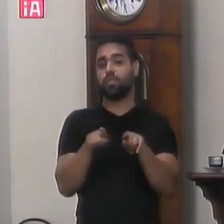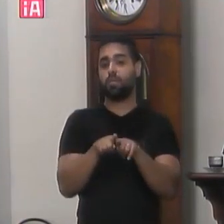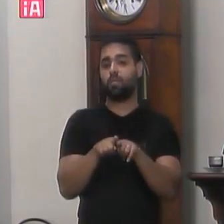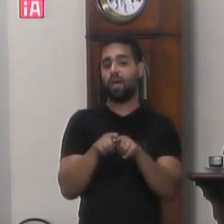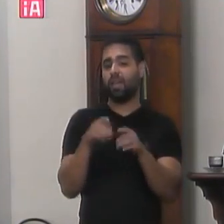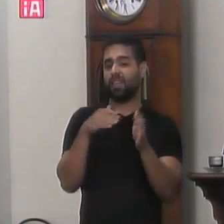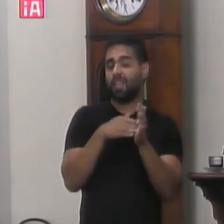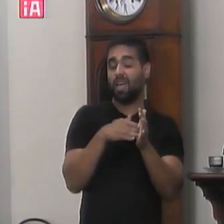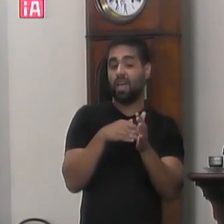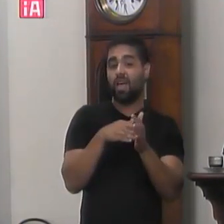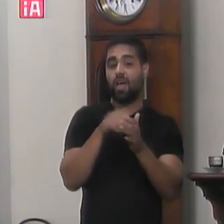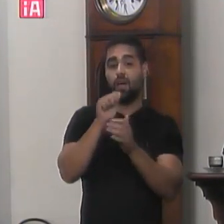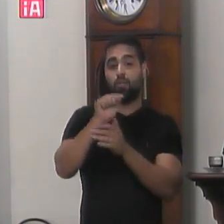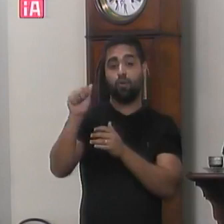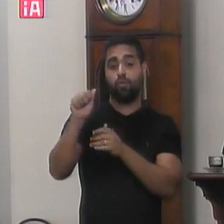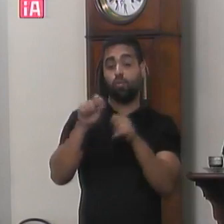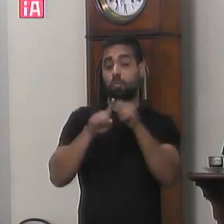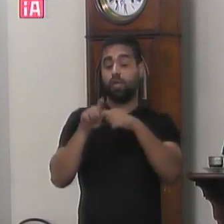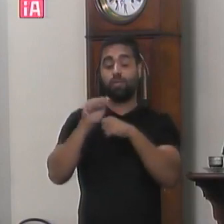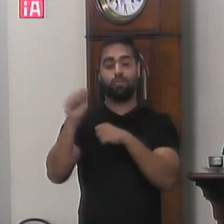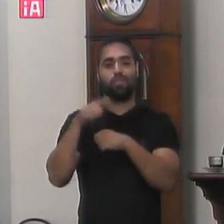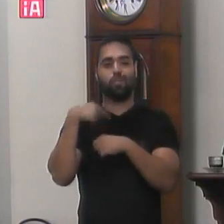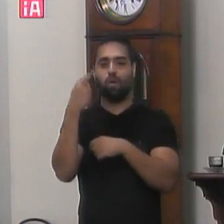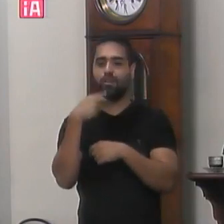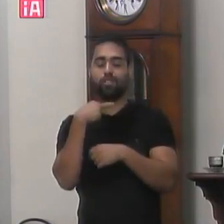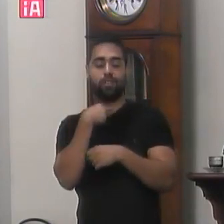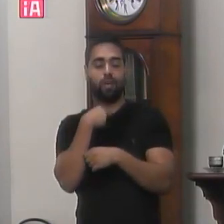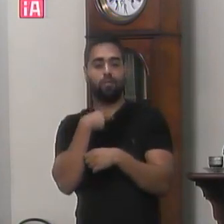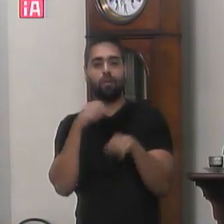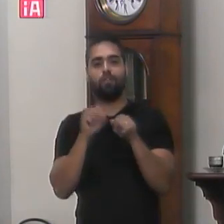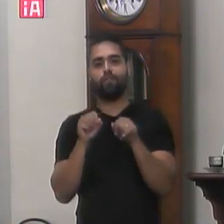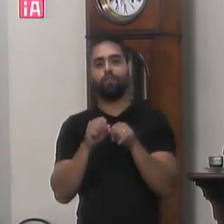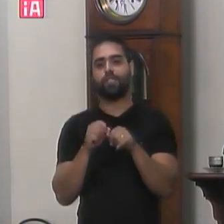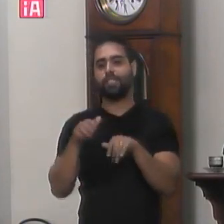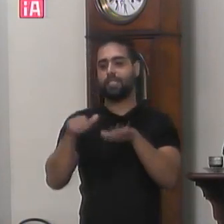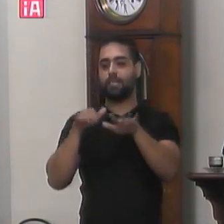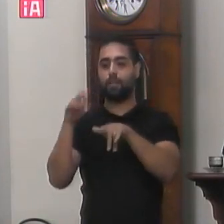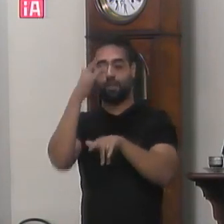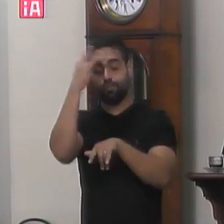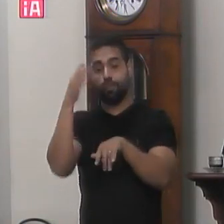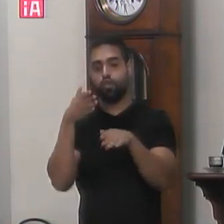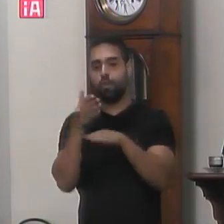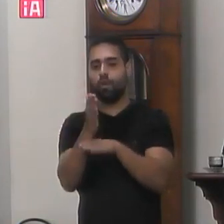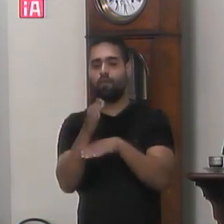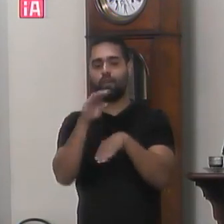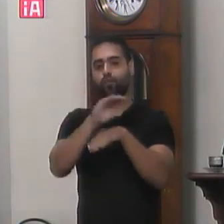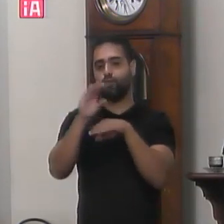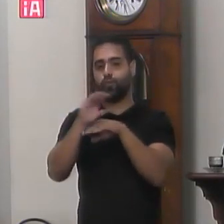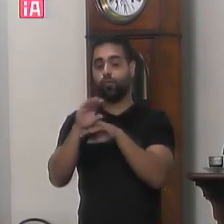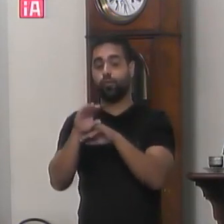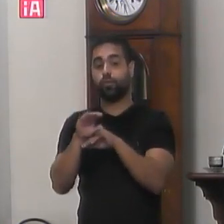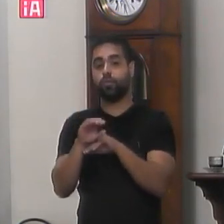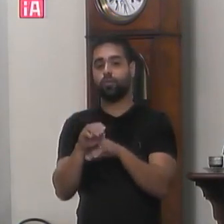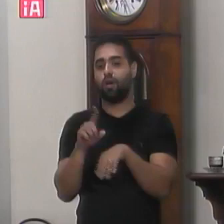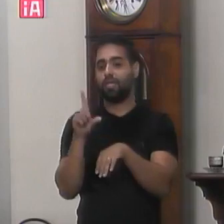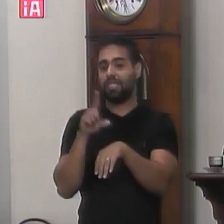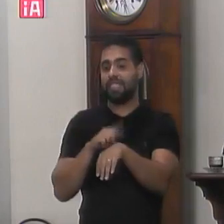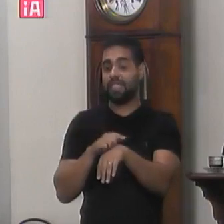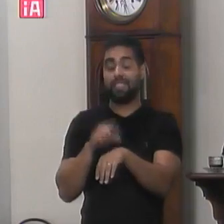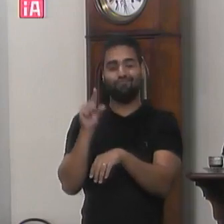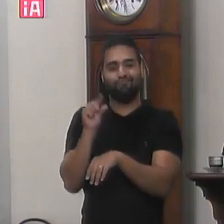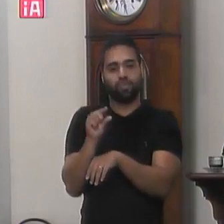abril. Depois a gente não pode mais, né, chamar ninguém. Então, o período realmente é